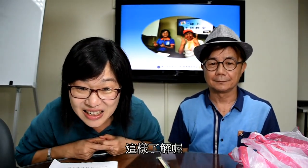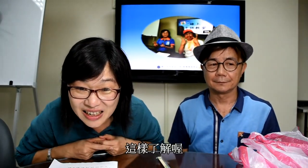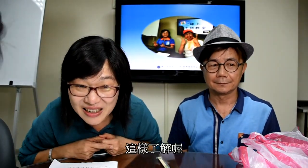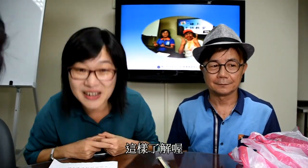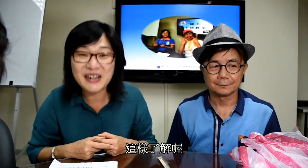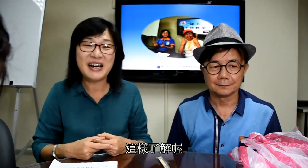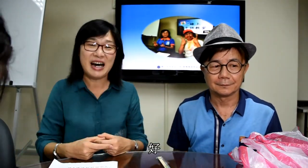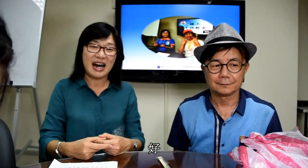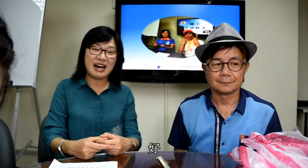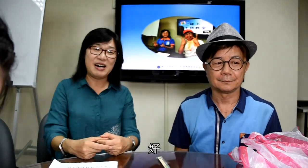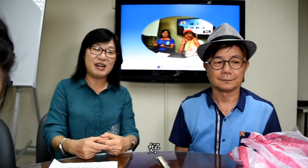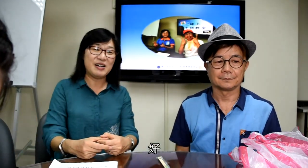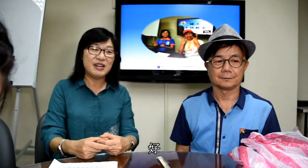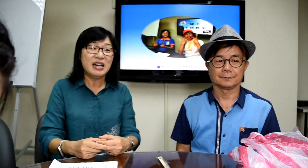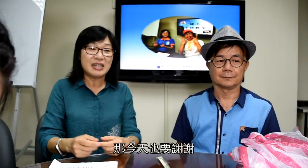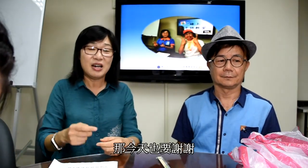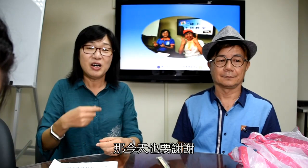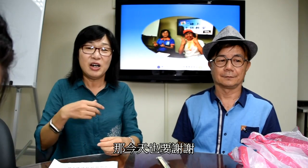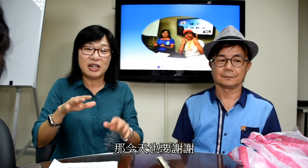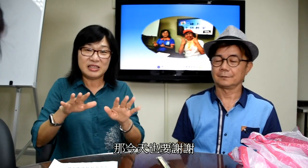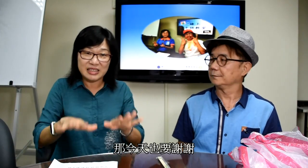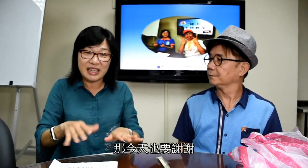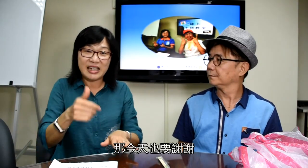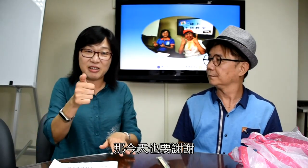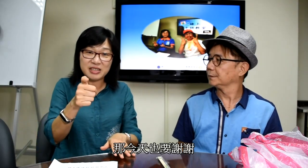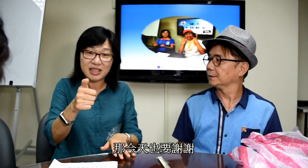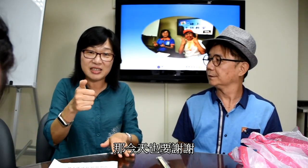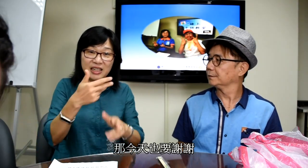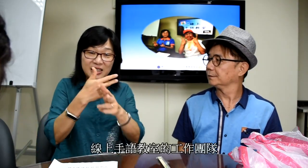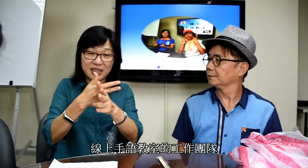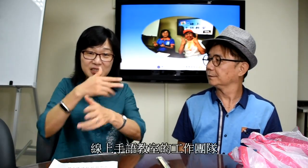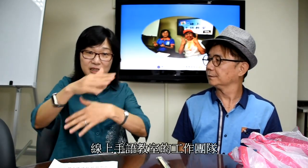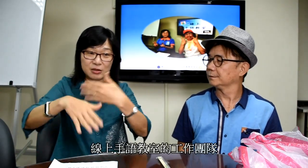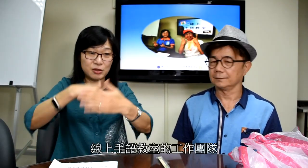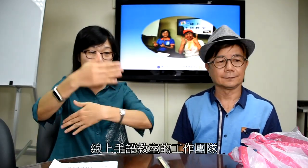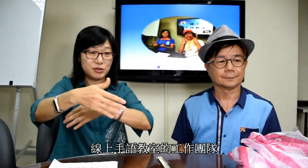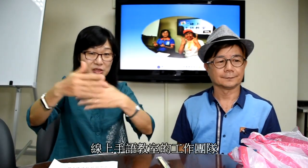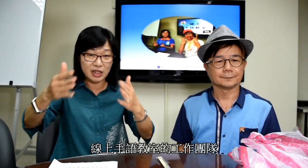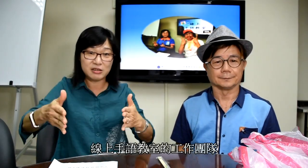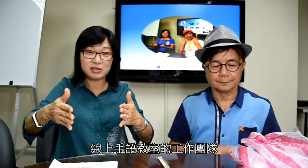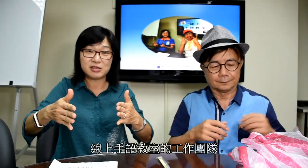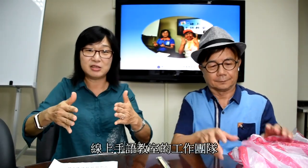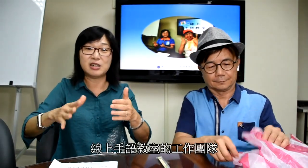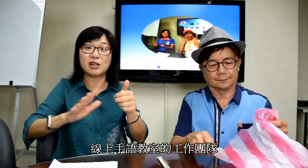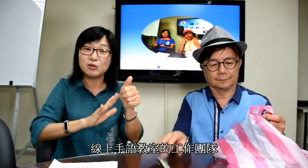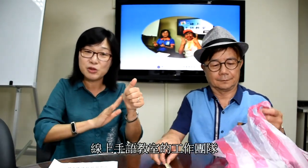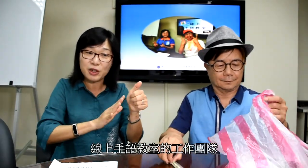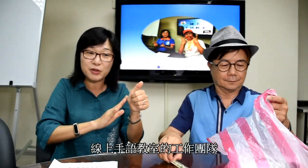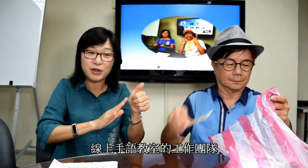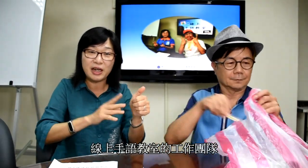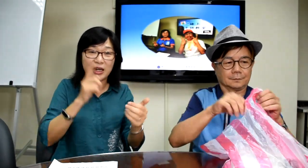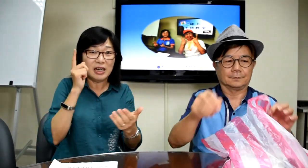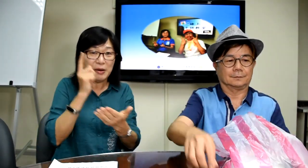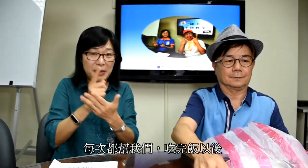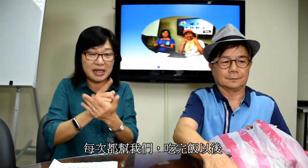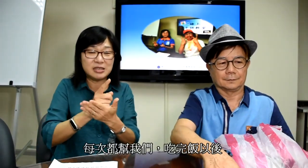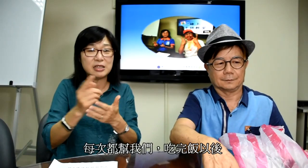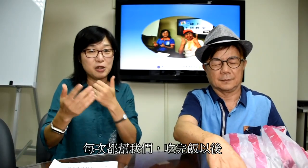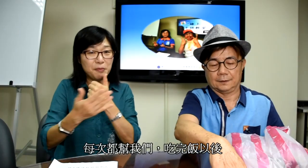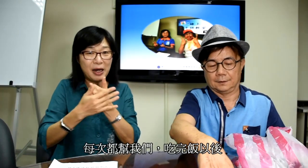哦。好，那今天也要谢谢线上手语教室的工作团队，每次都帮我